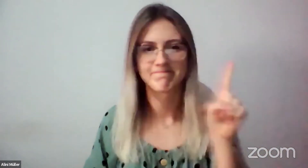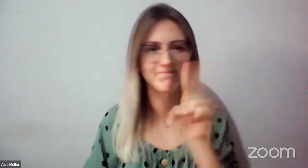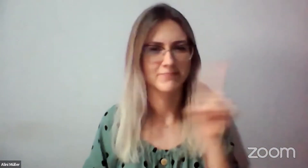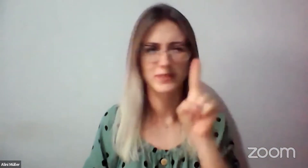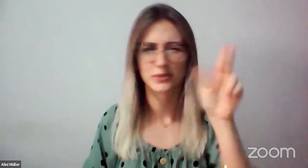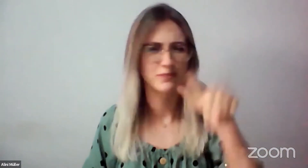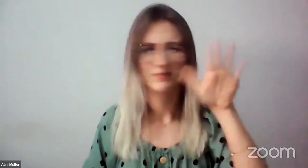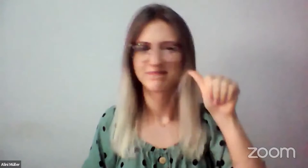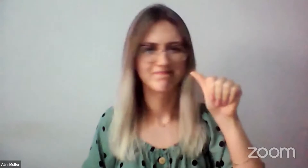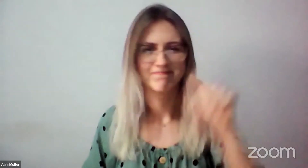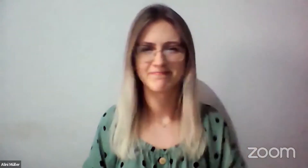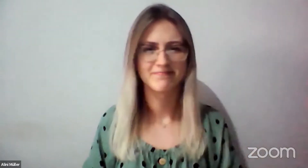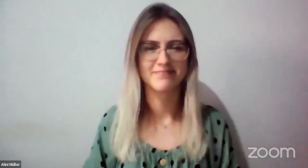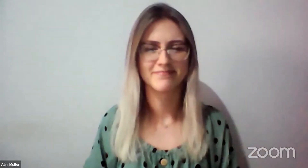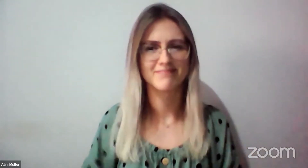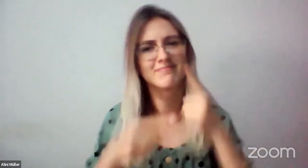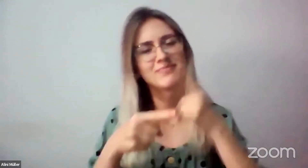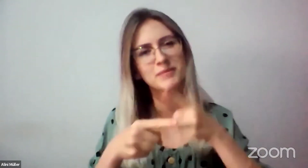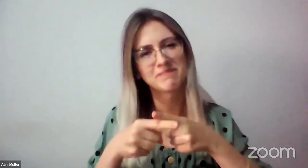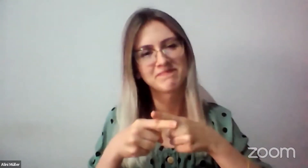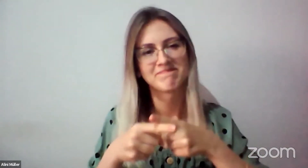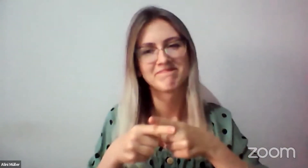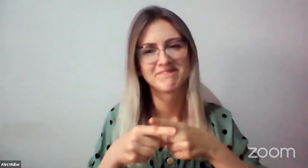Libras? Não, nunca. Por quê?